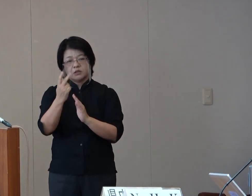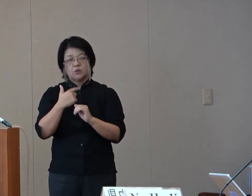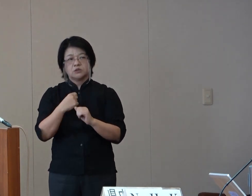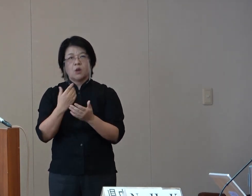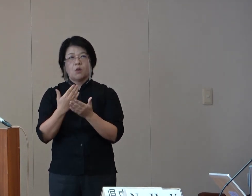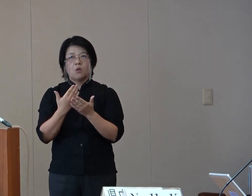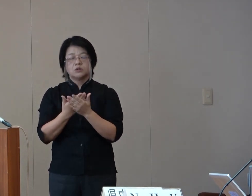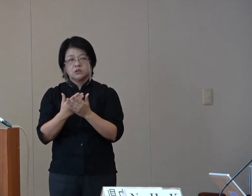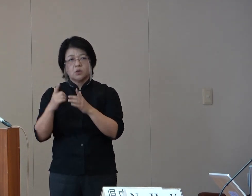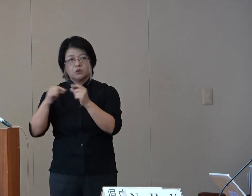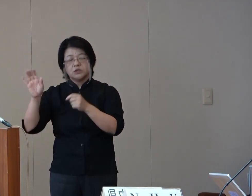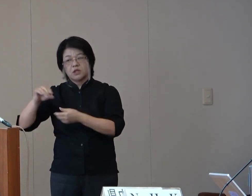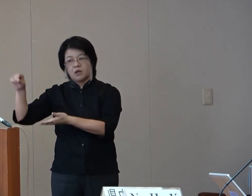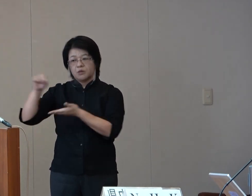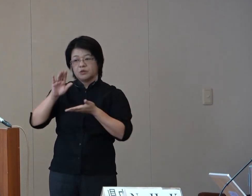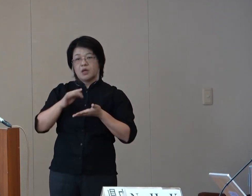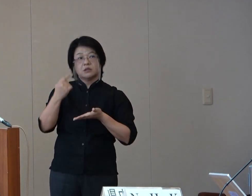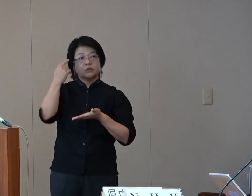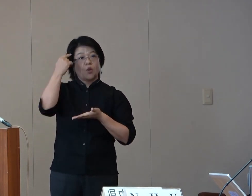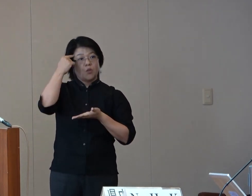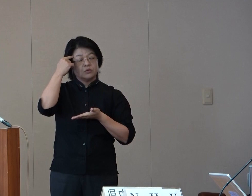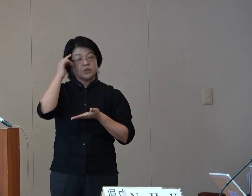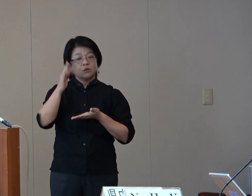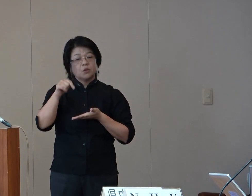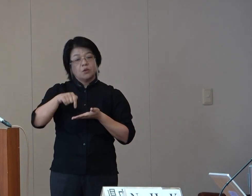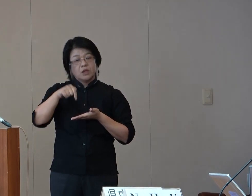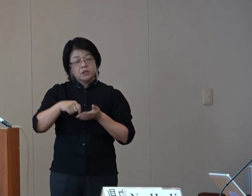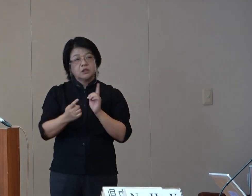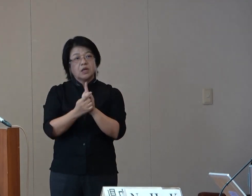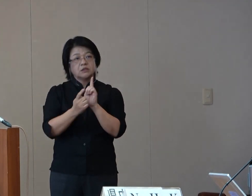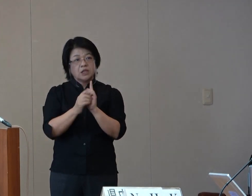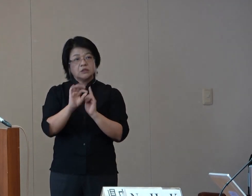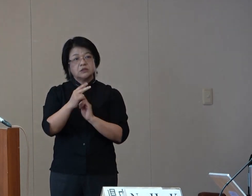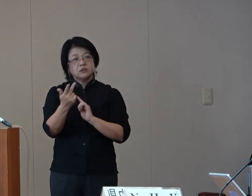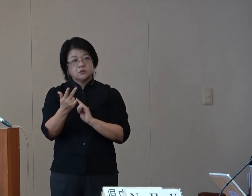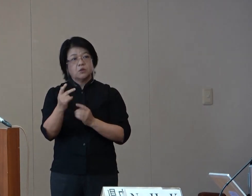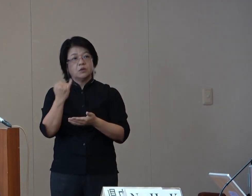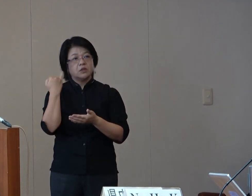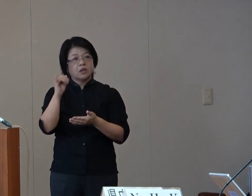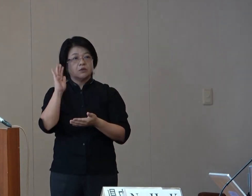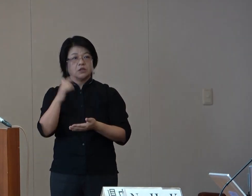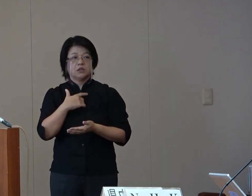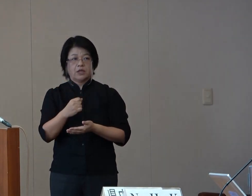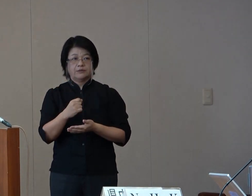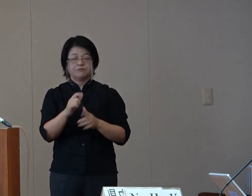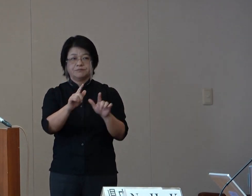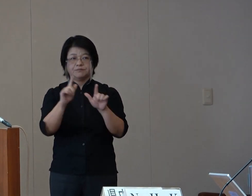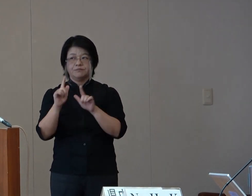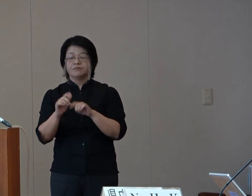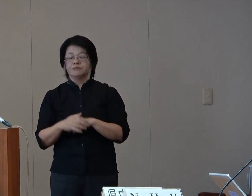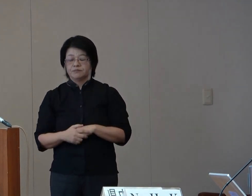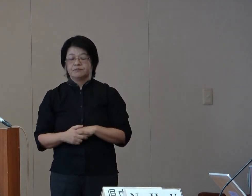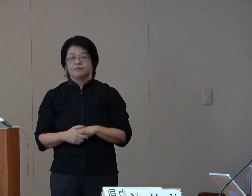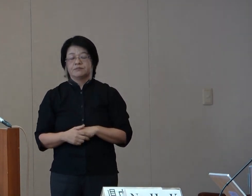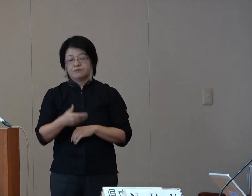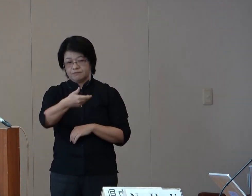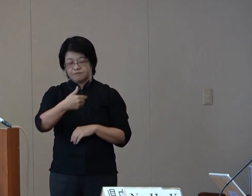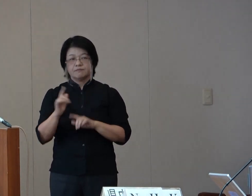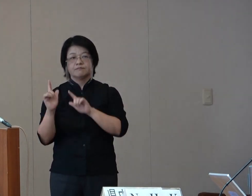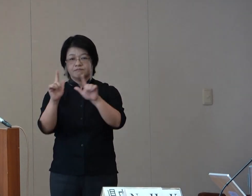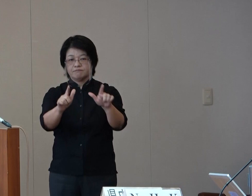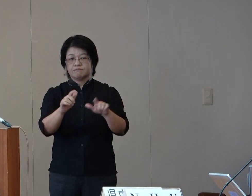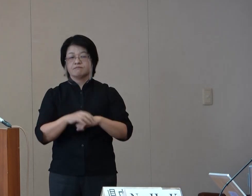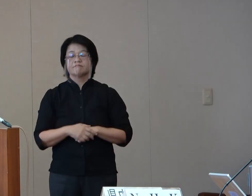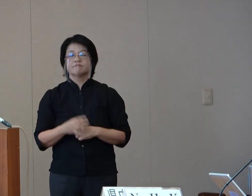デー先生日本よこれがいますこの県と市は